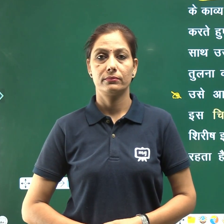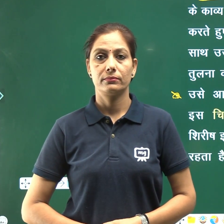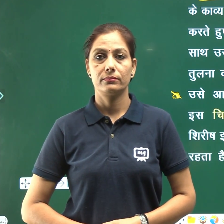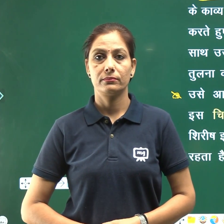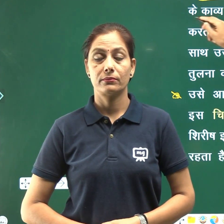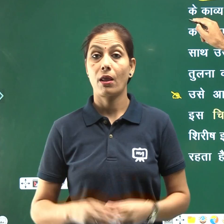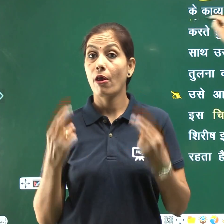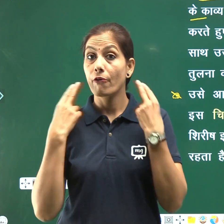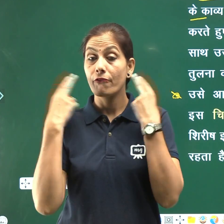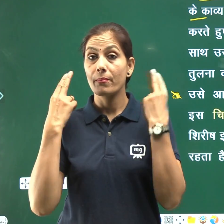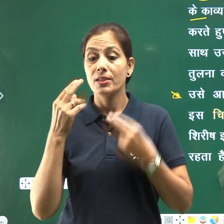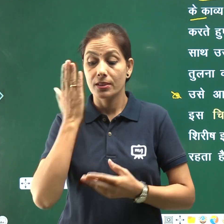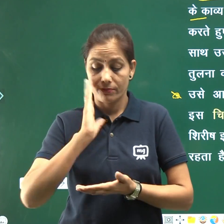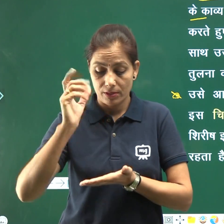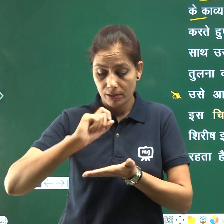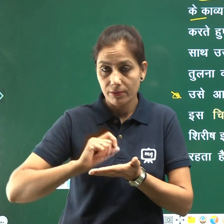महाकवि कालिदास के